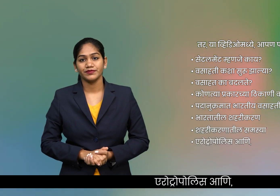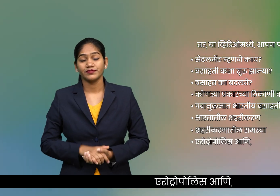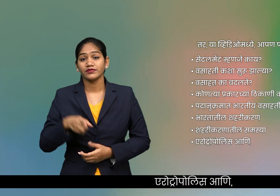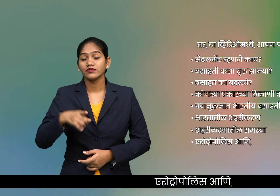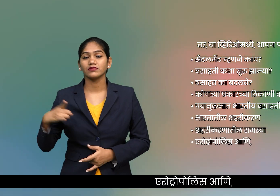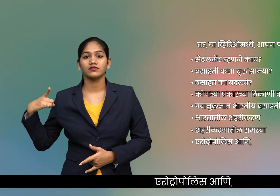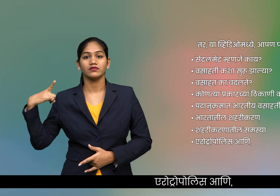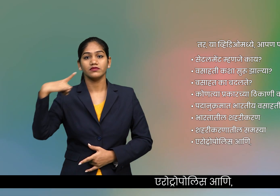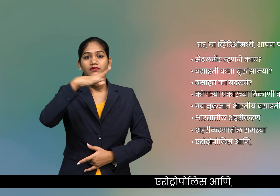एरेट्रोपॉलिस आणि